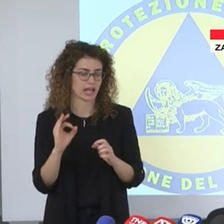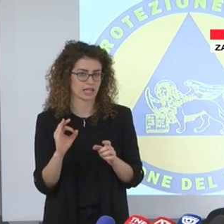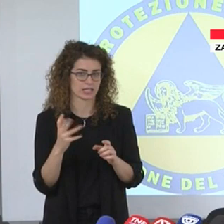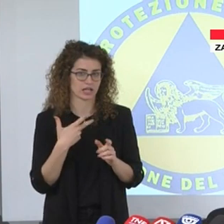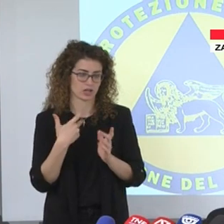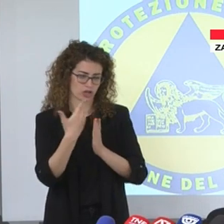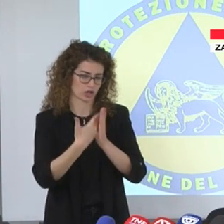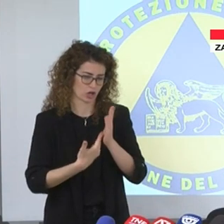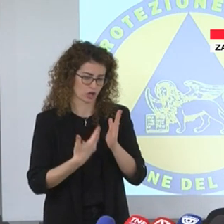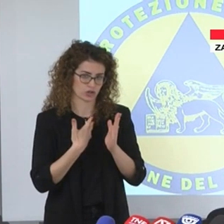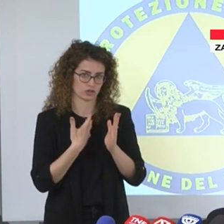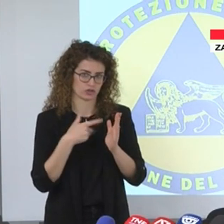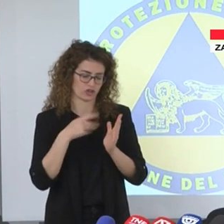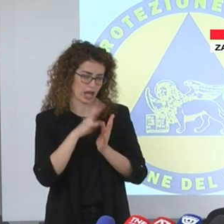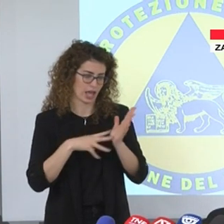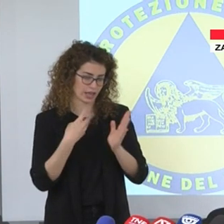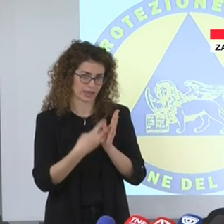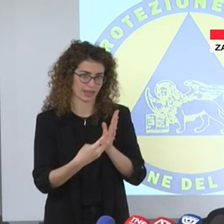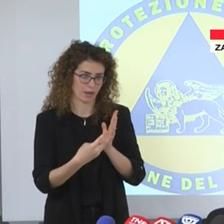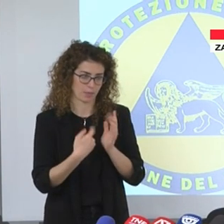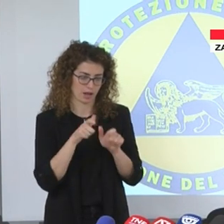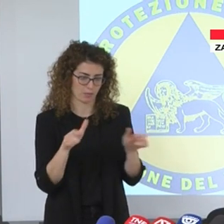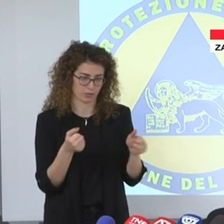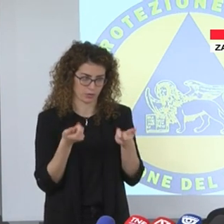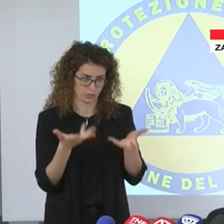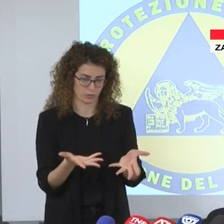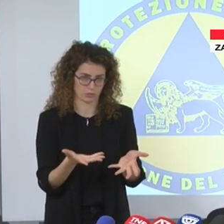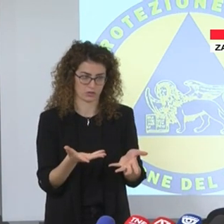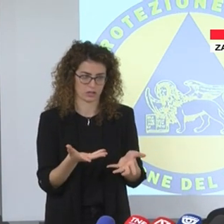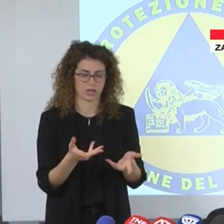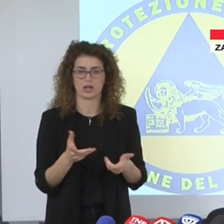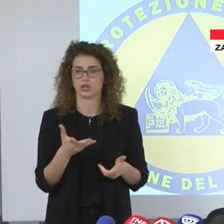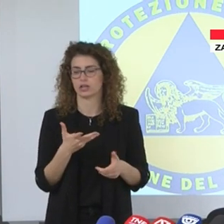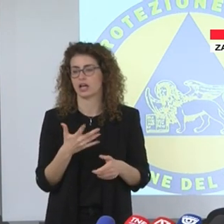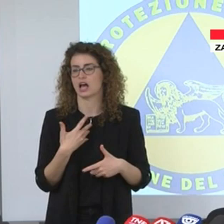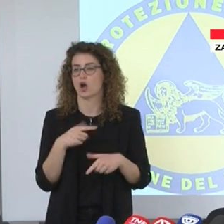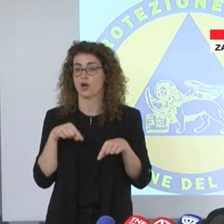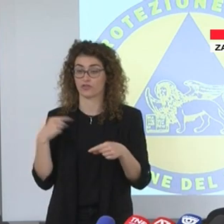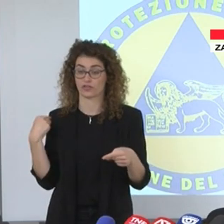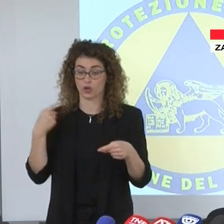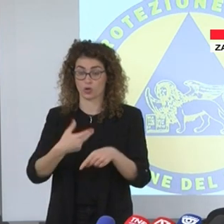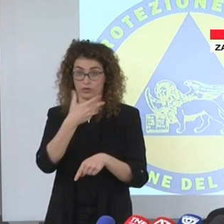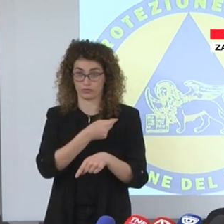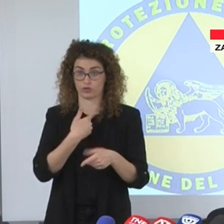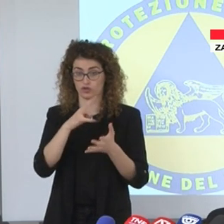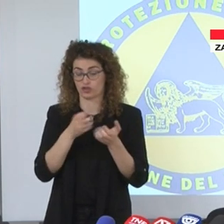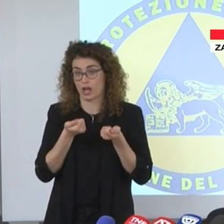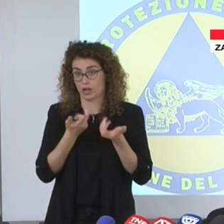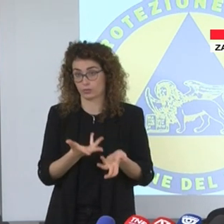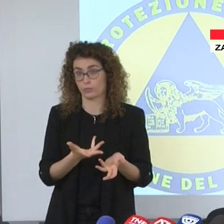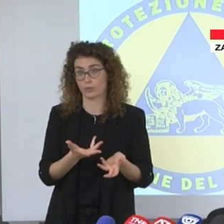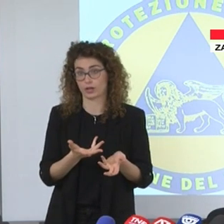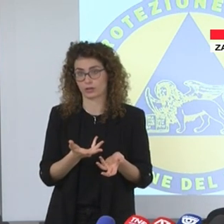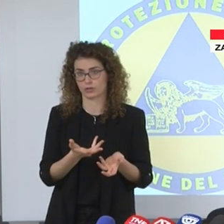i database, ha una tabellina di quante persone stiamo parlando? Sì, mi sembra, no, noi abbiamo quelli che finora sono stati vaccinati, non so se abbiamo